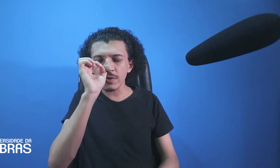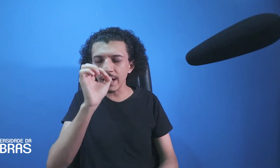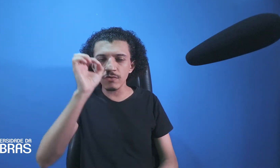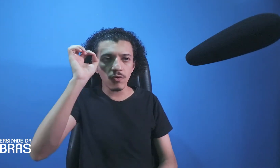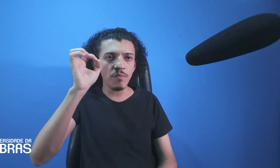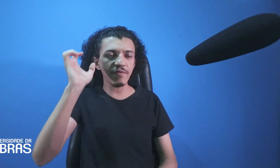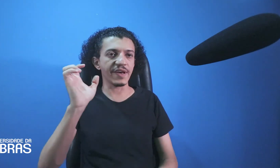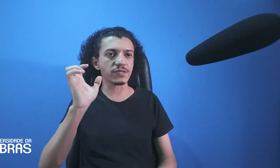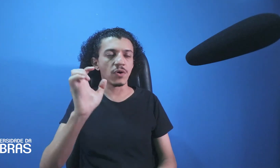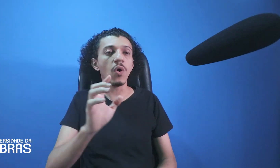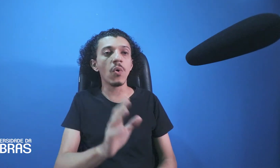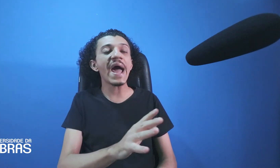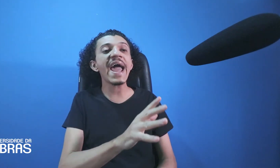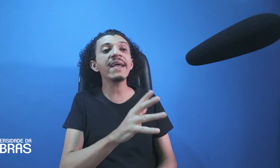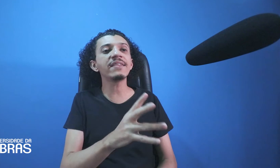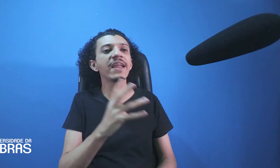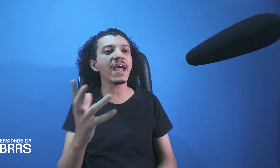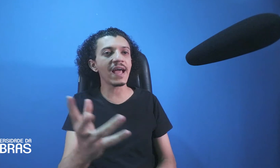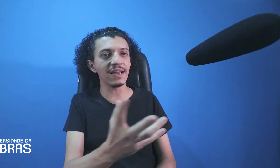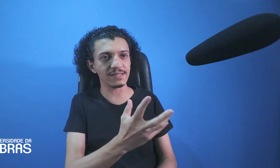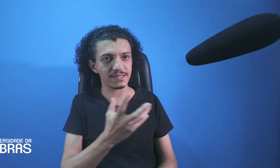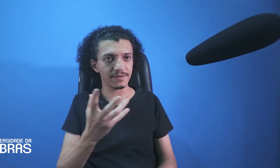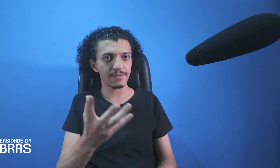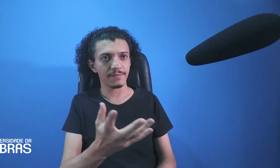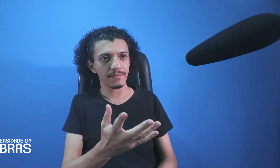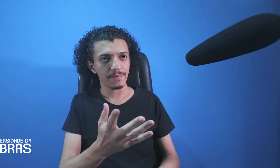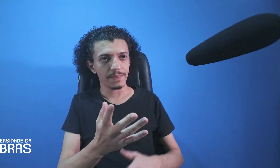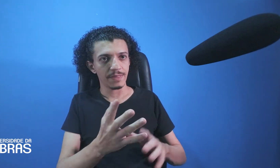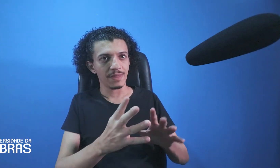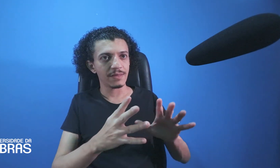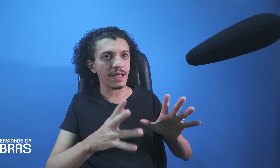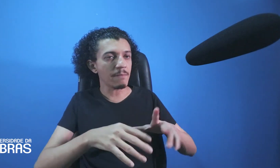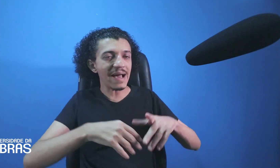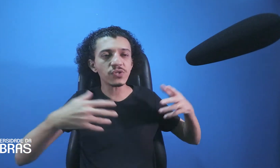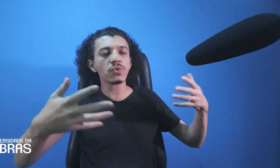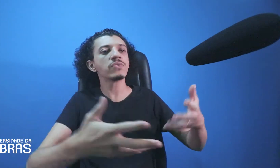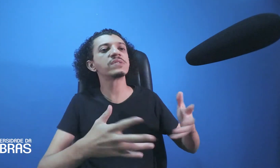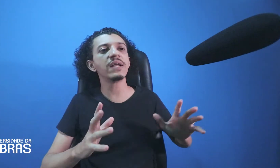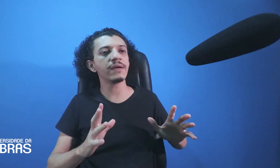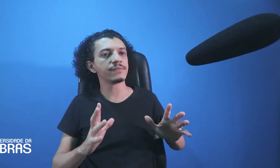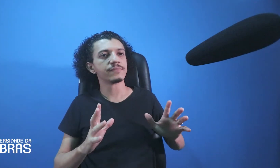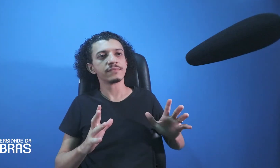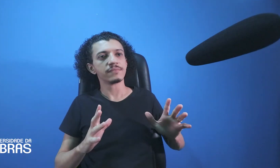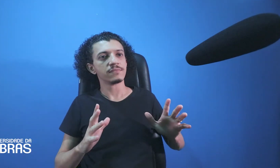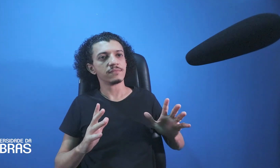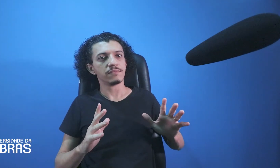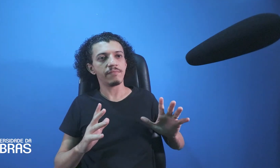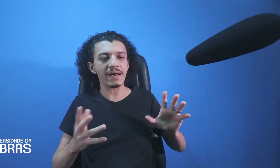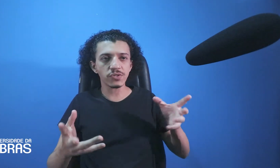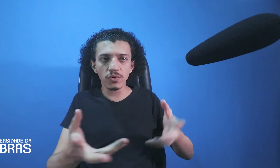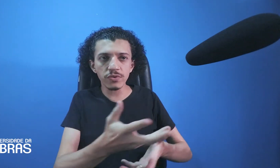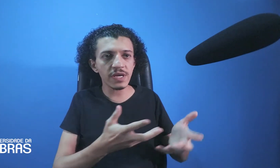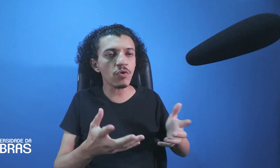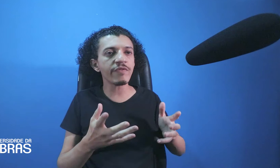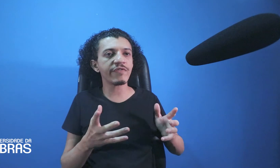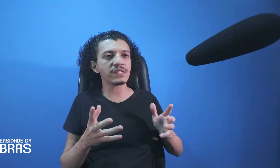contato uma vez, ou entre eles, tem mais surdos ali, mais surdos em convivência